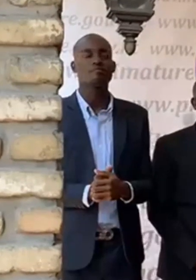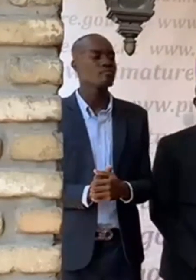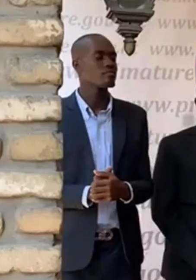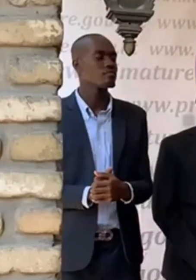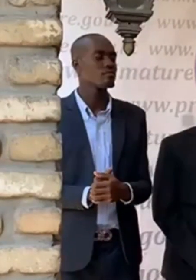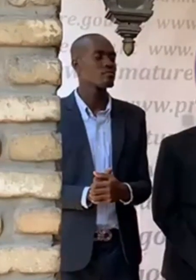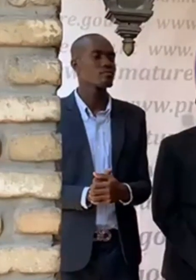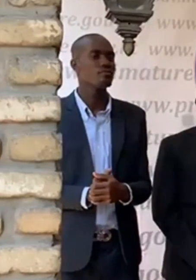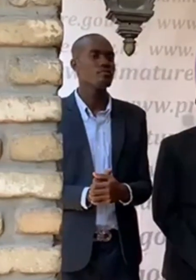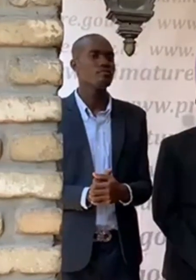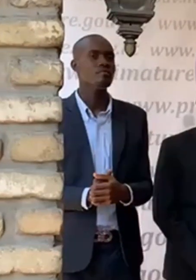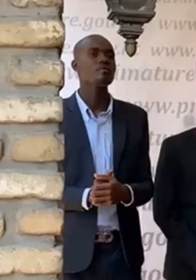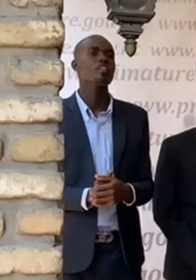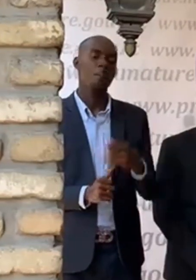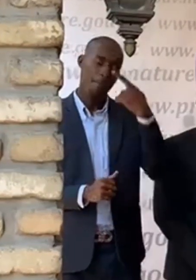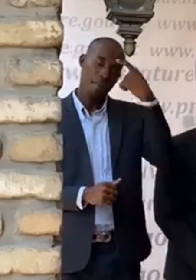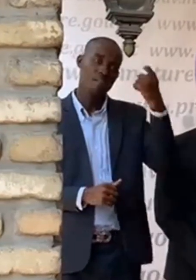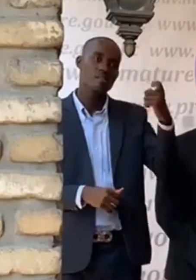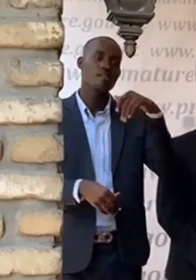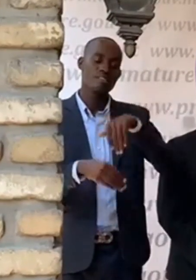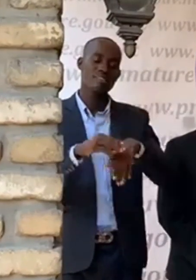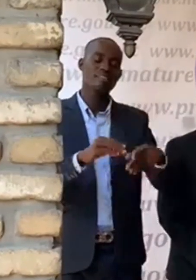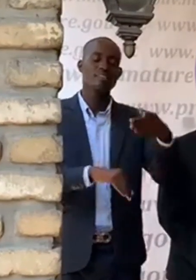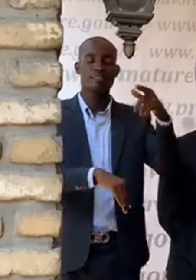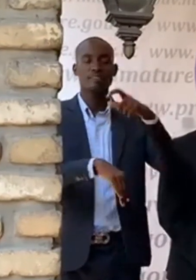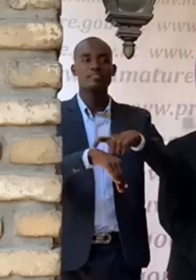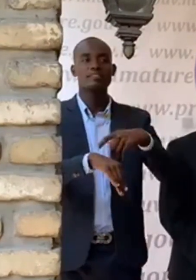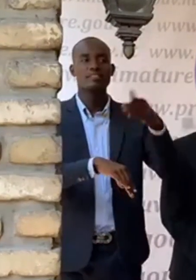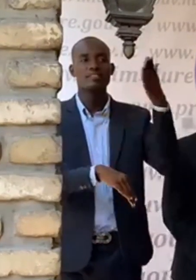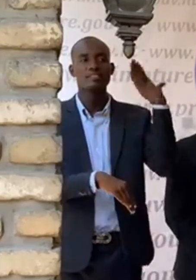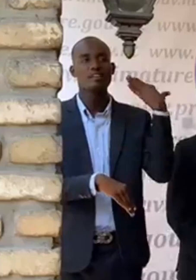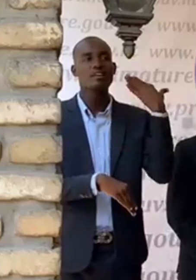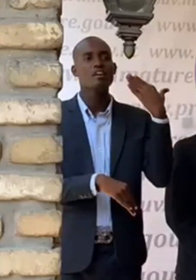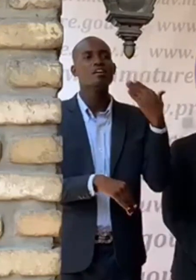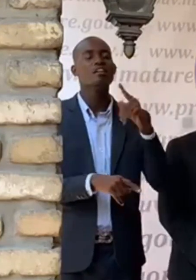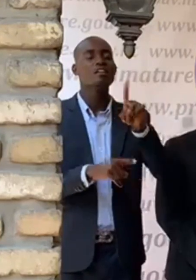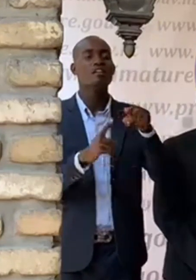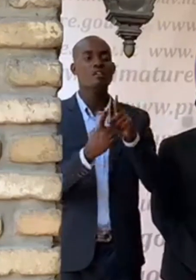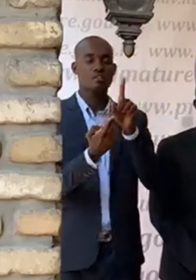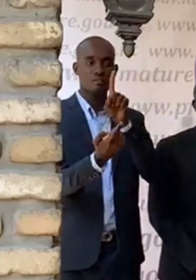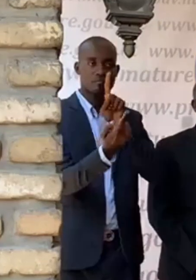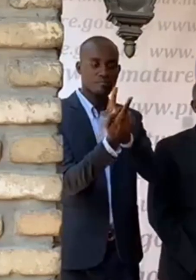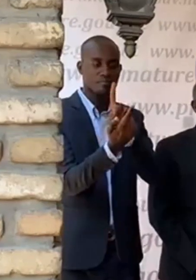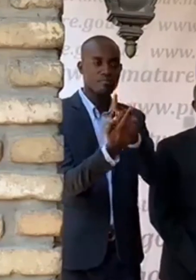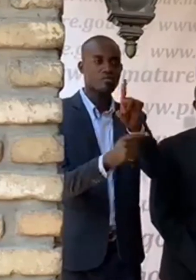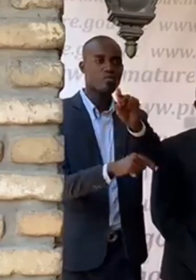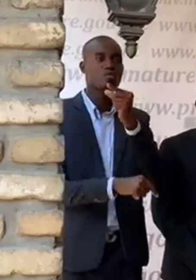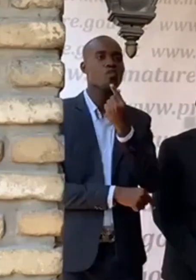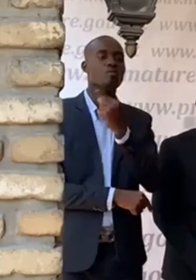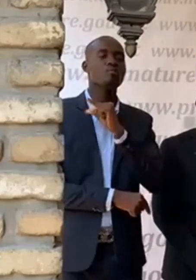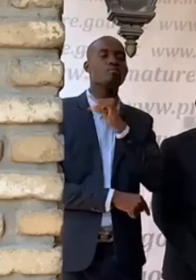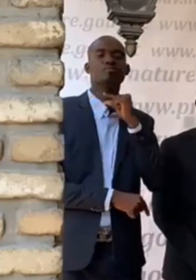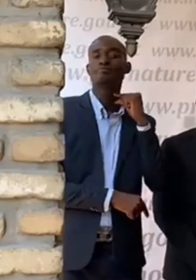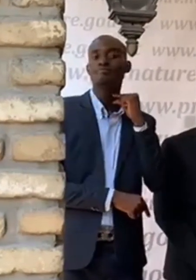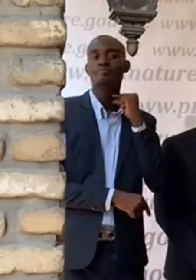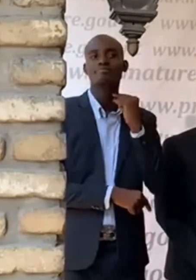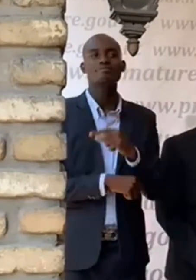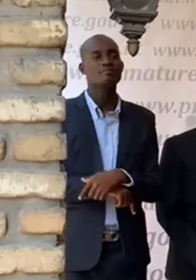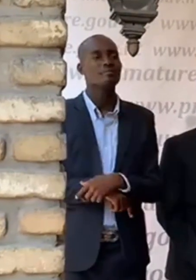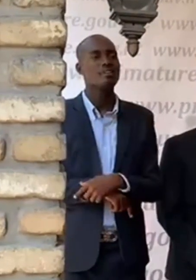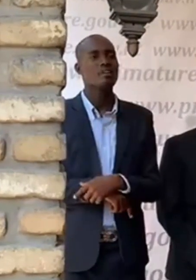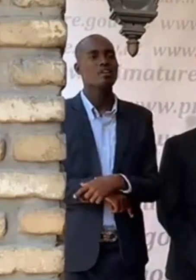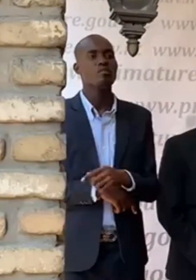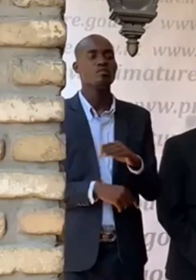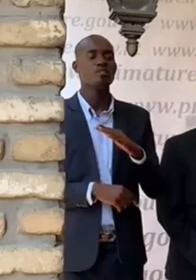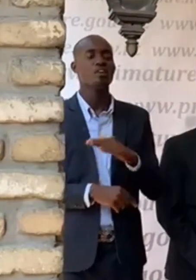bien est-ce que c'est PM nan bon côté pal qui ou nèg yo c'était t'a fait alors li remettre démission ou bien est-ce que c'est pour le pas